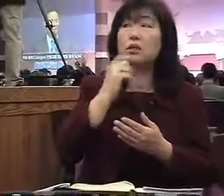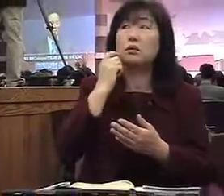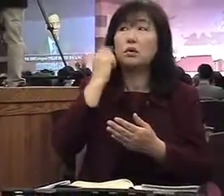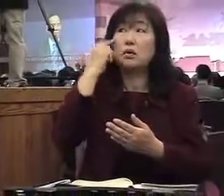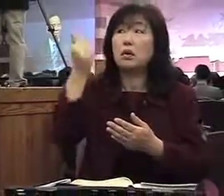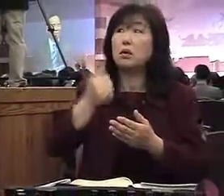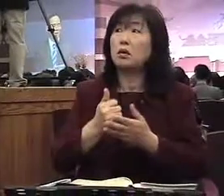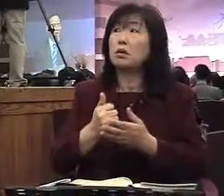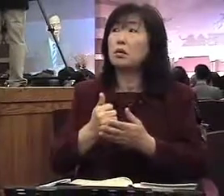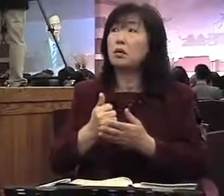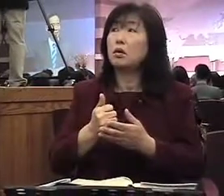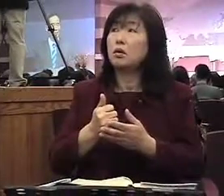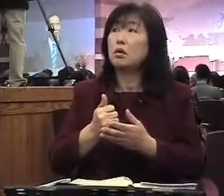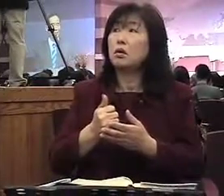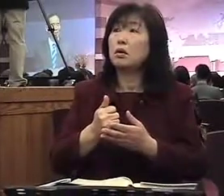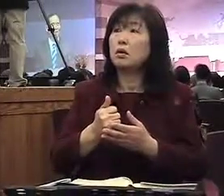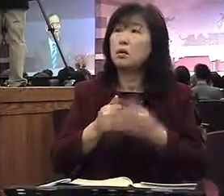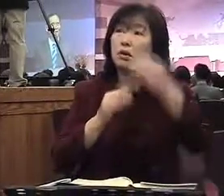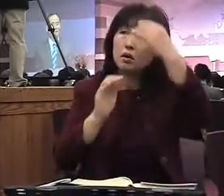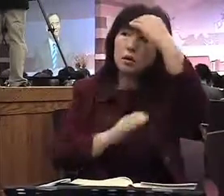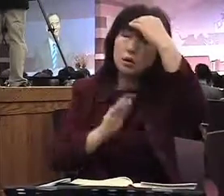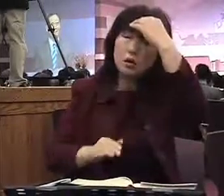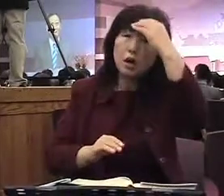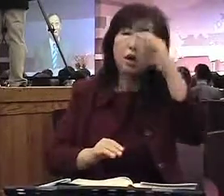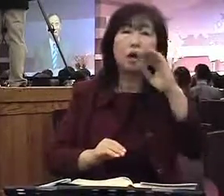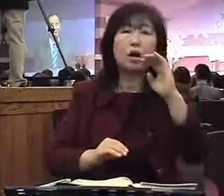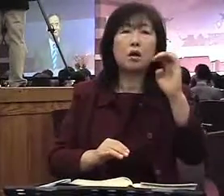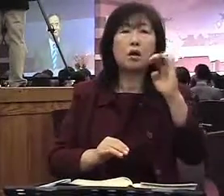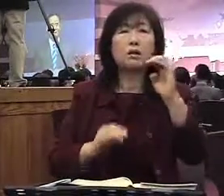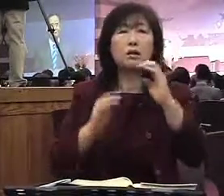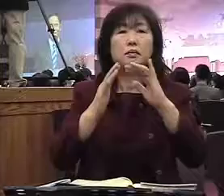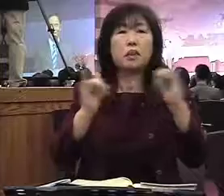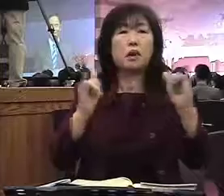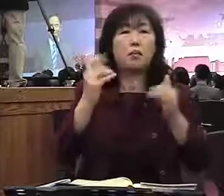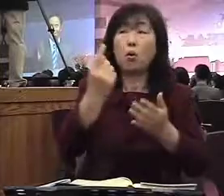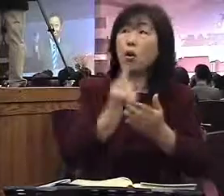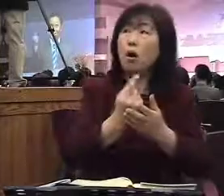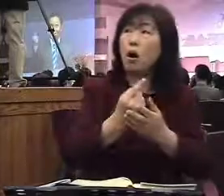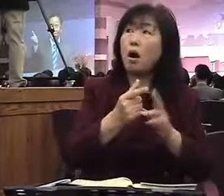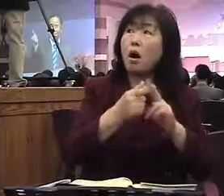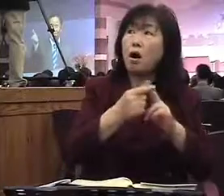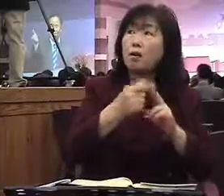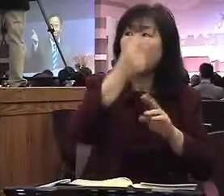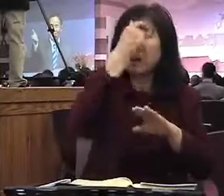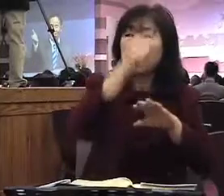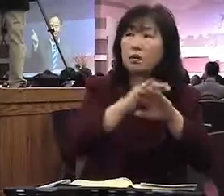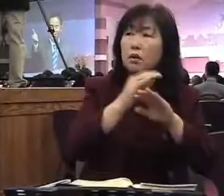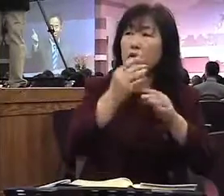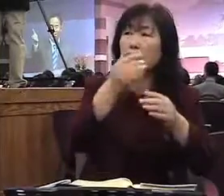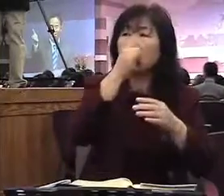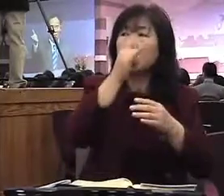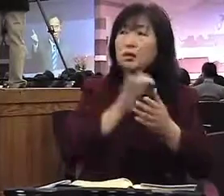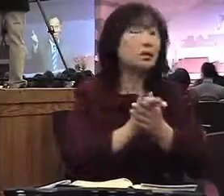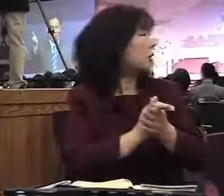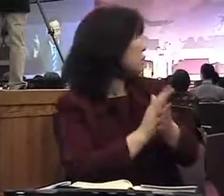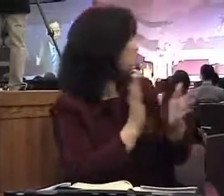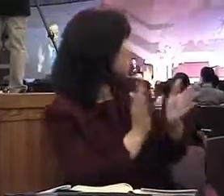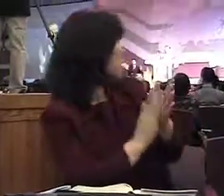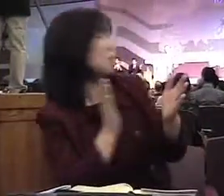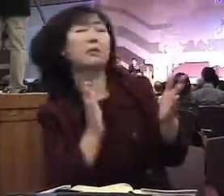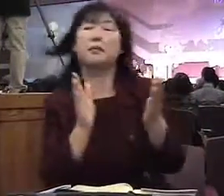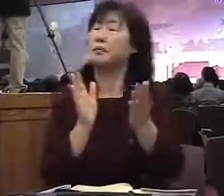그리고 40여 분에 달하는 성도님들 오셔서 함께 지금 예배드리고 계시는데 잠깐 한번 일어나시겠어요? 뜨거운 환영의